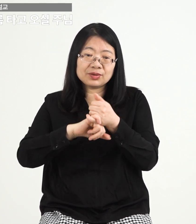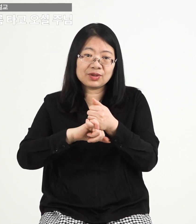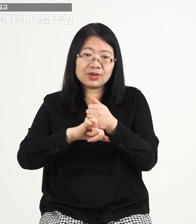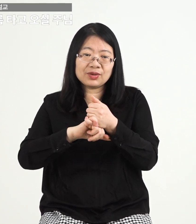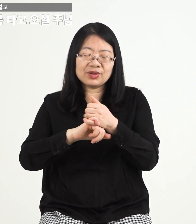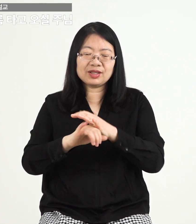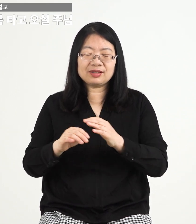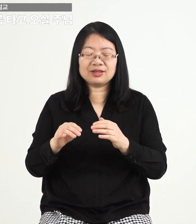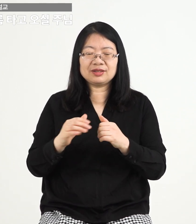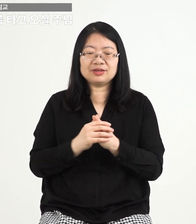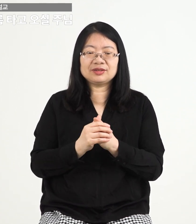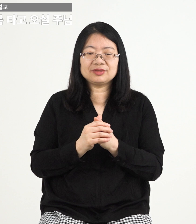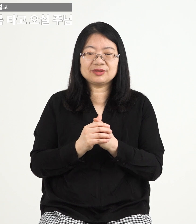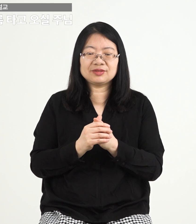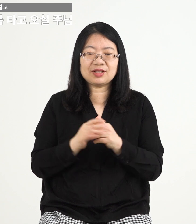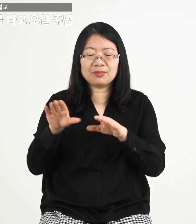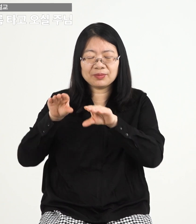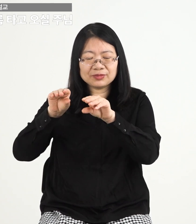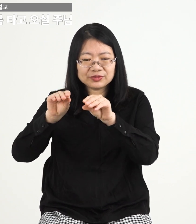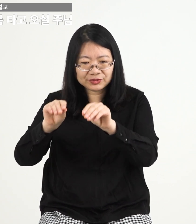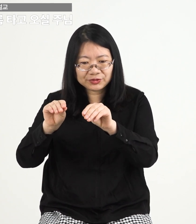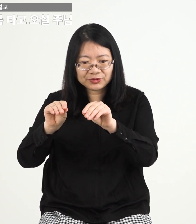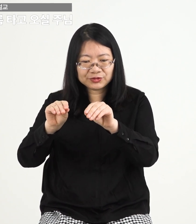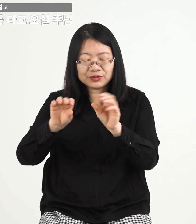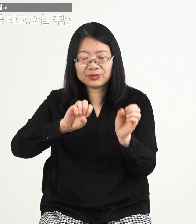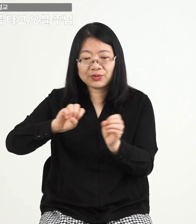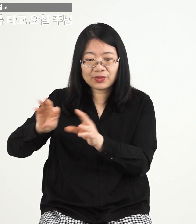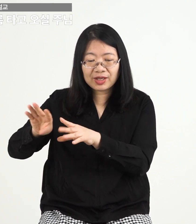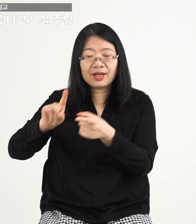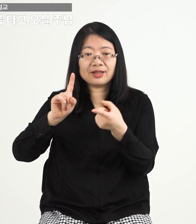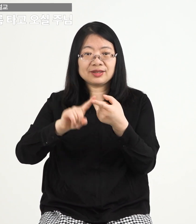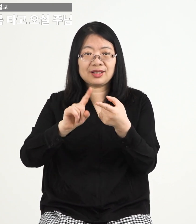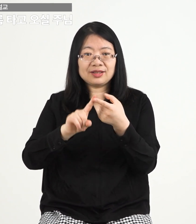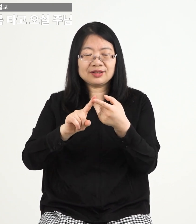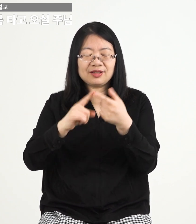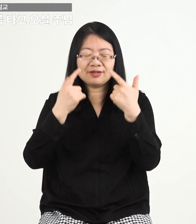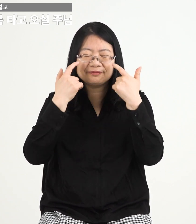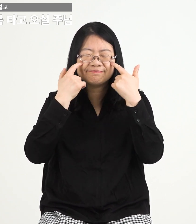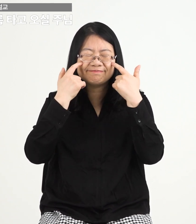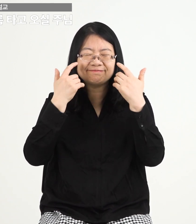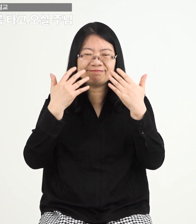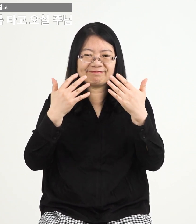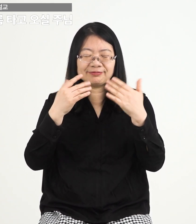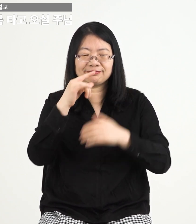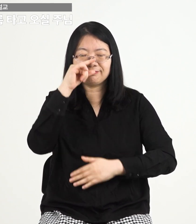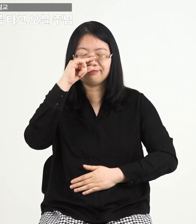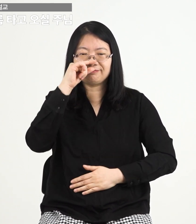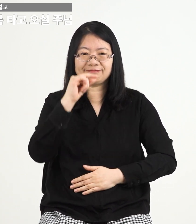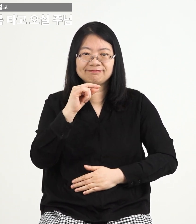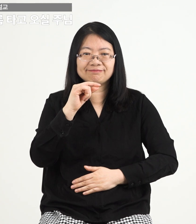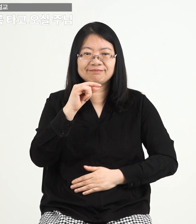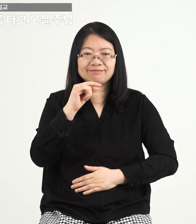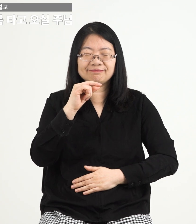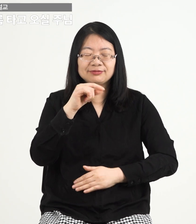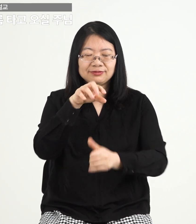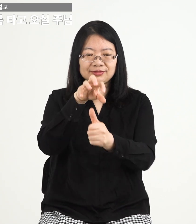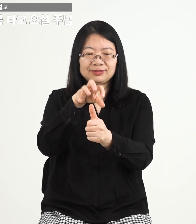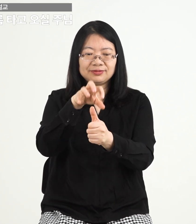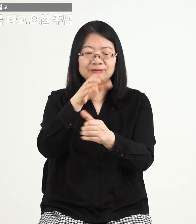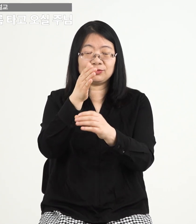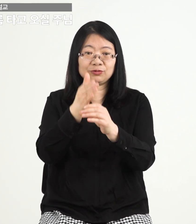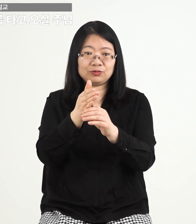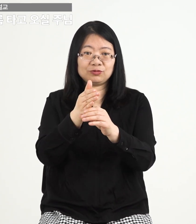반드시 제거하고 걷어낼 부분들에 대해서 아주 정확하고 날카롭게